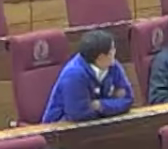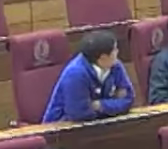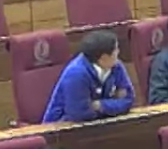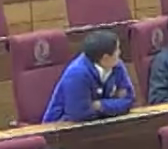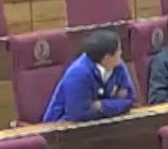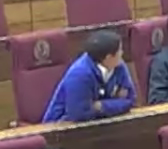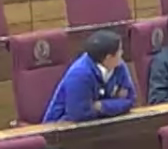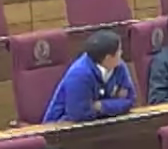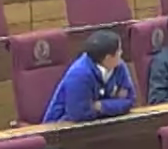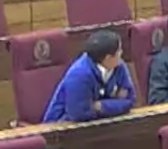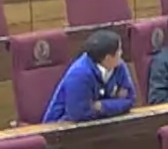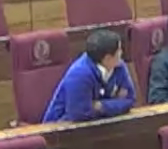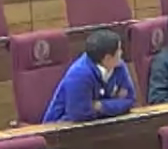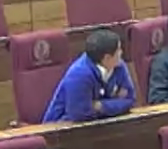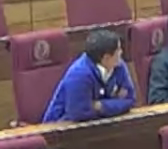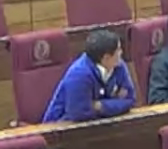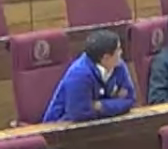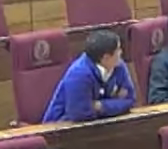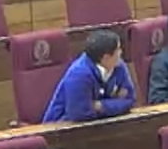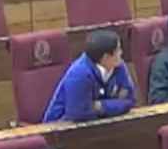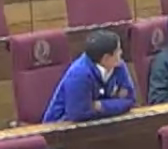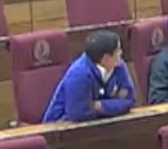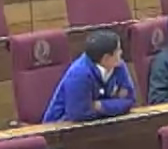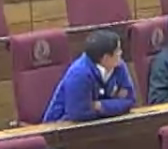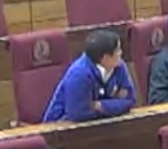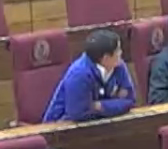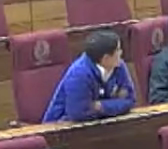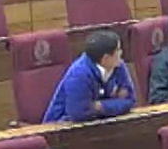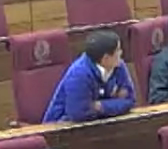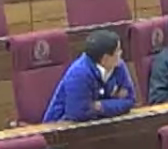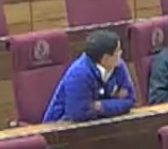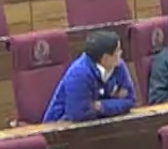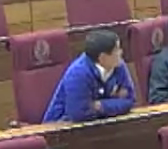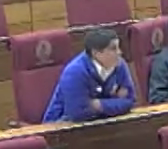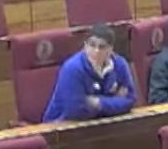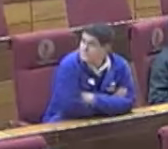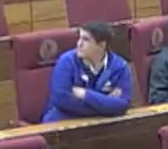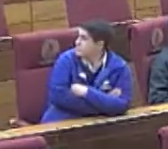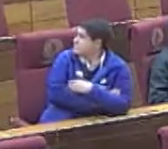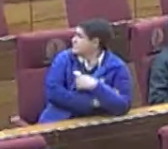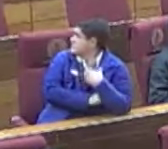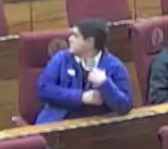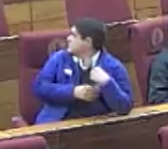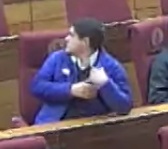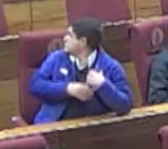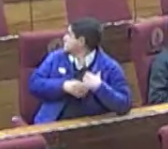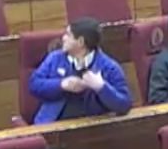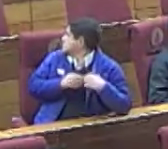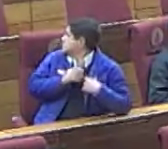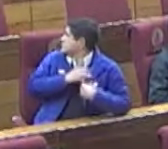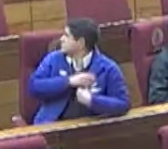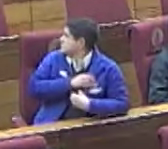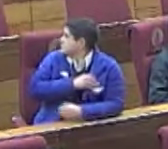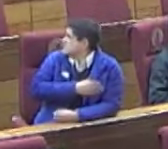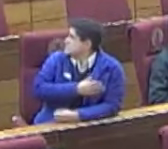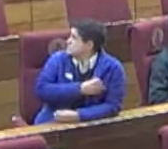¿Dónde? Sí, levanta atrás la mano. Allá, ya la acerca. ¿Puedes venir?